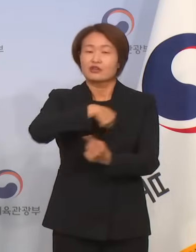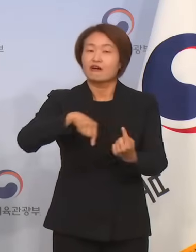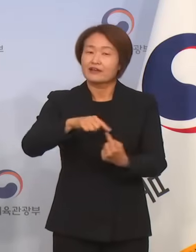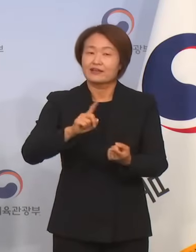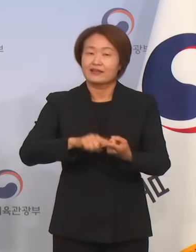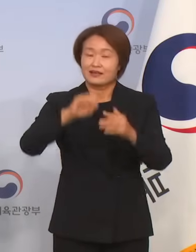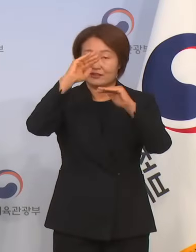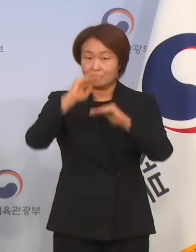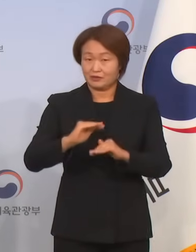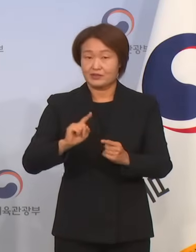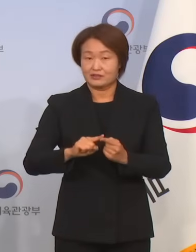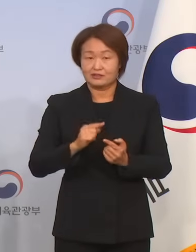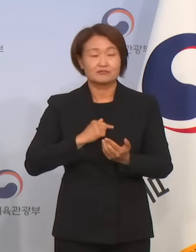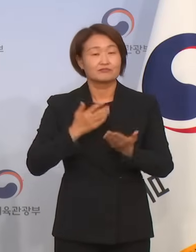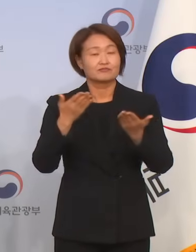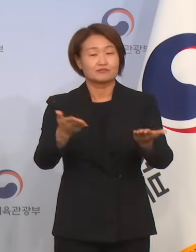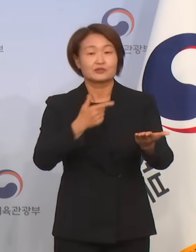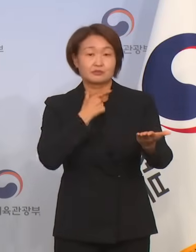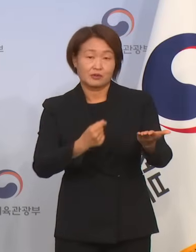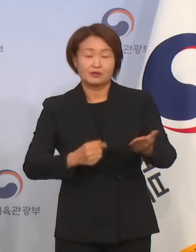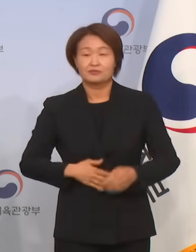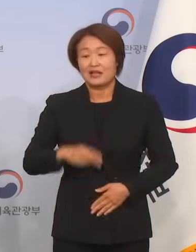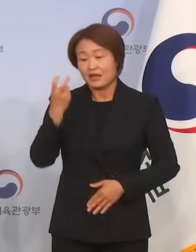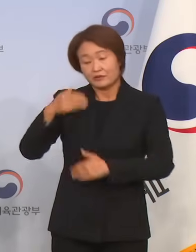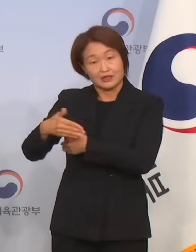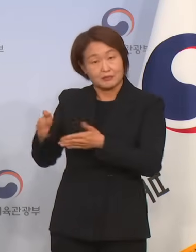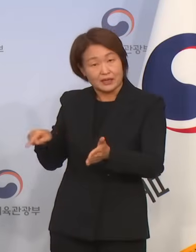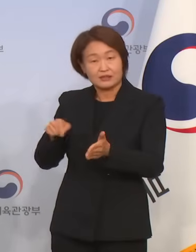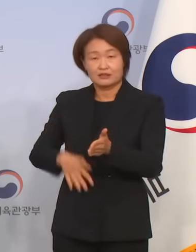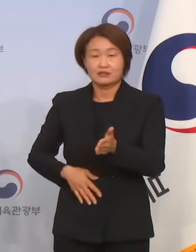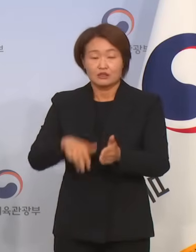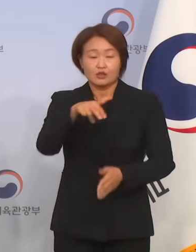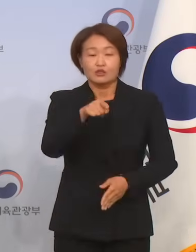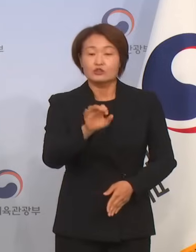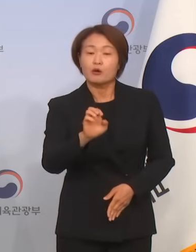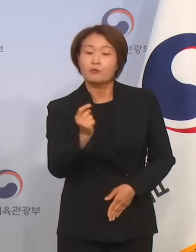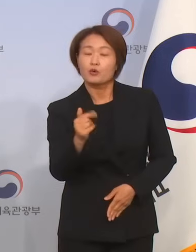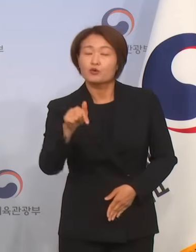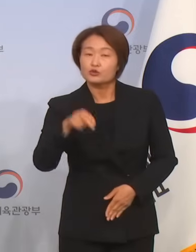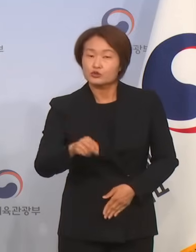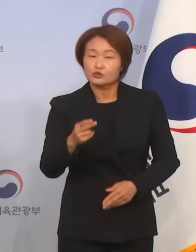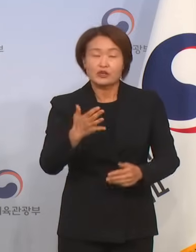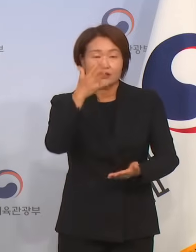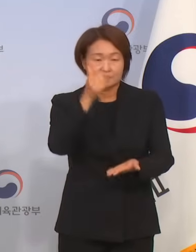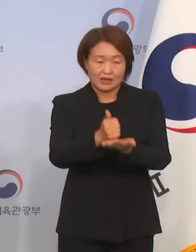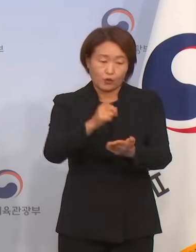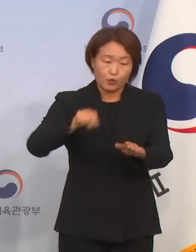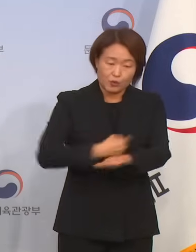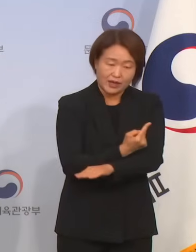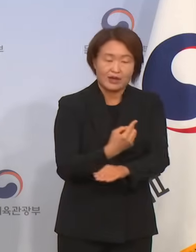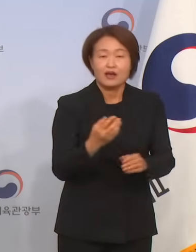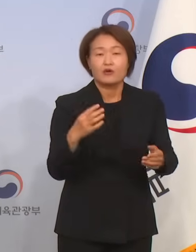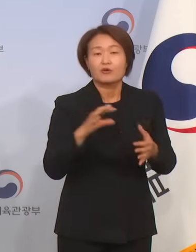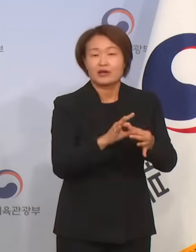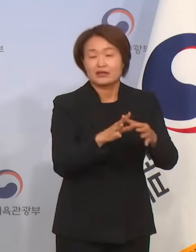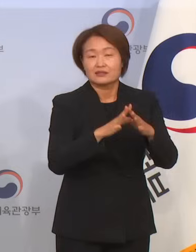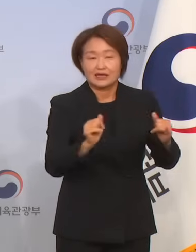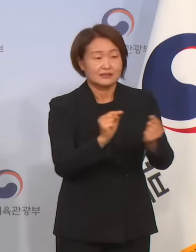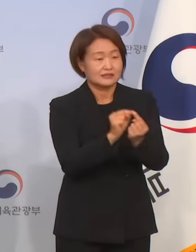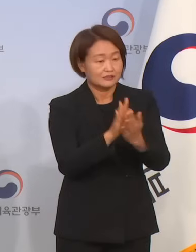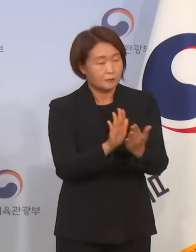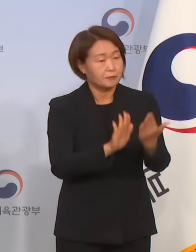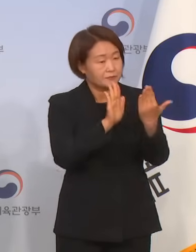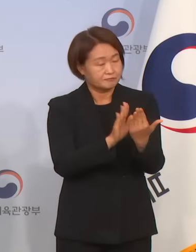사항 등입니다. 감사반은 정몽규 회장을 포함 협회 관계자들을 대면 조사 및